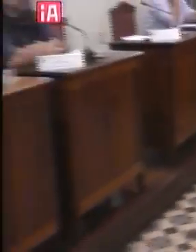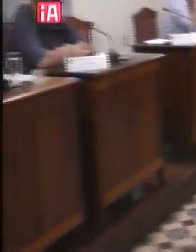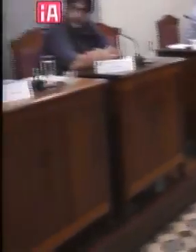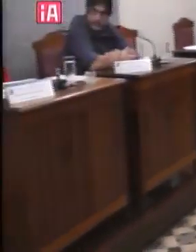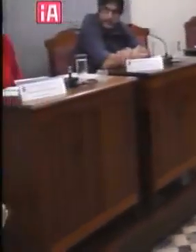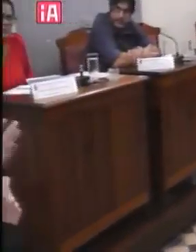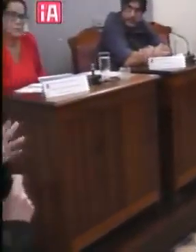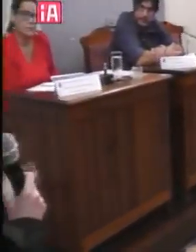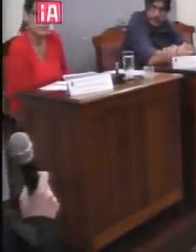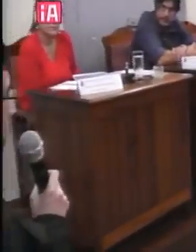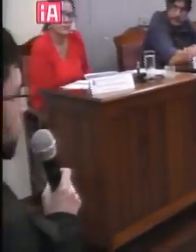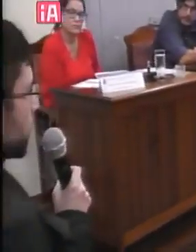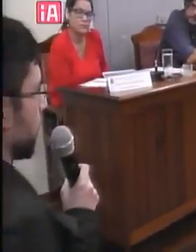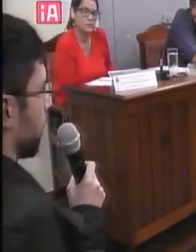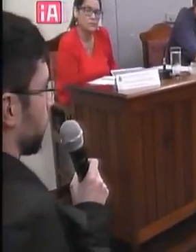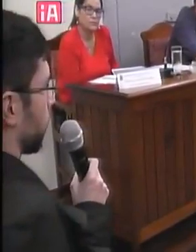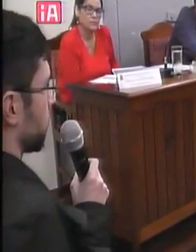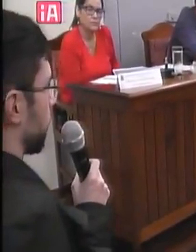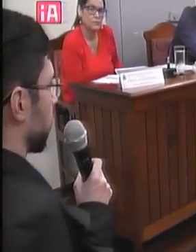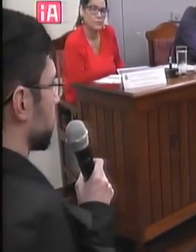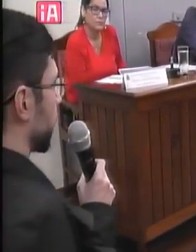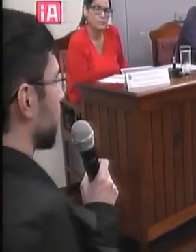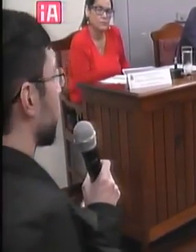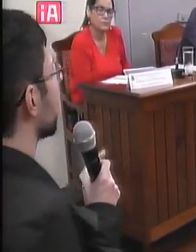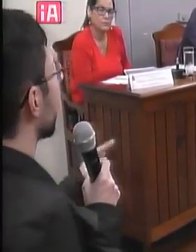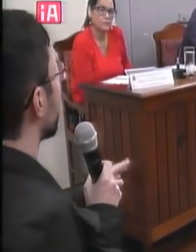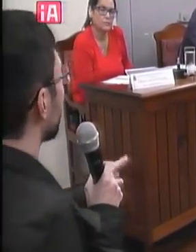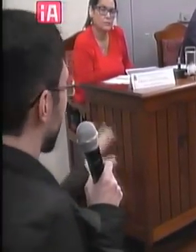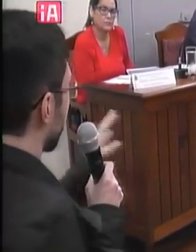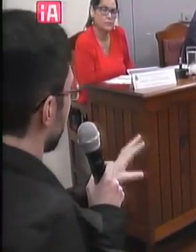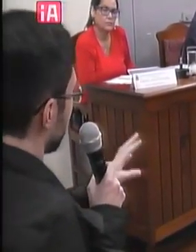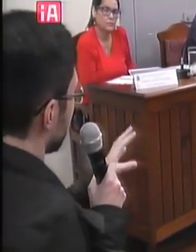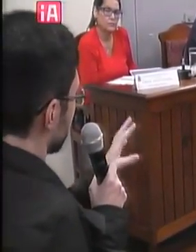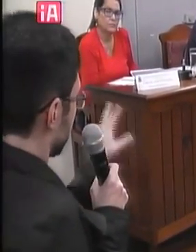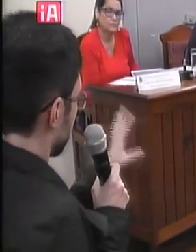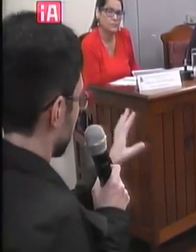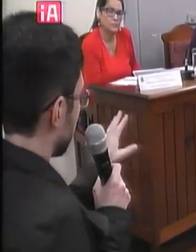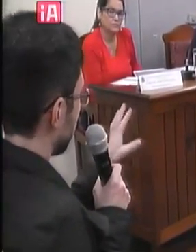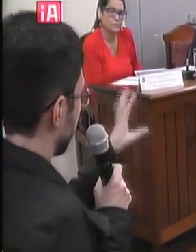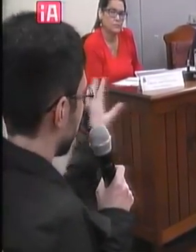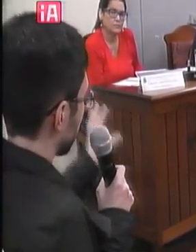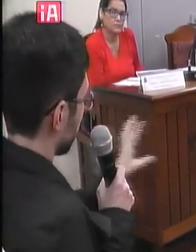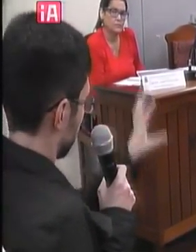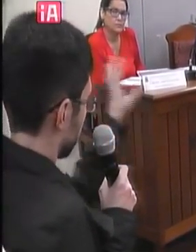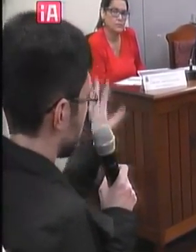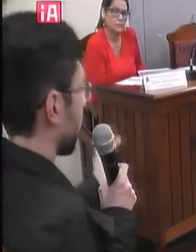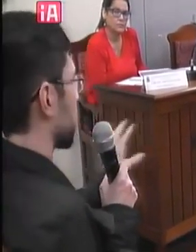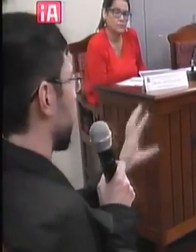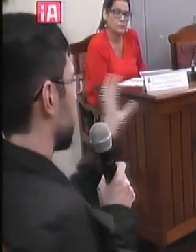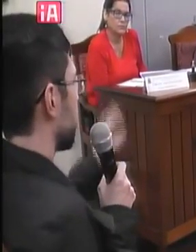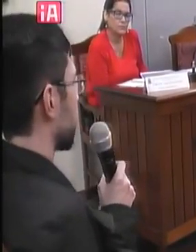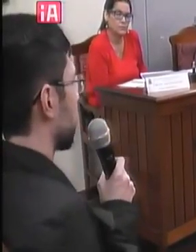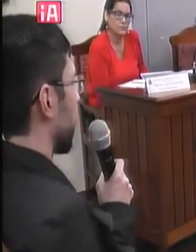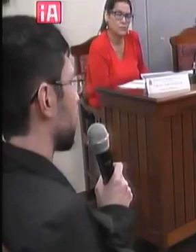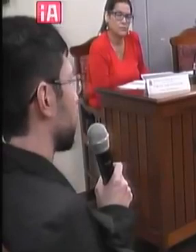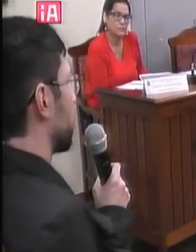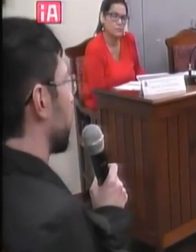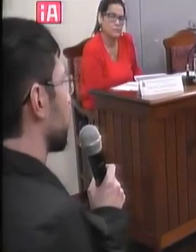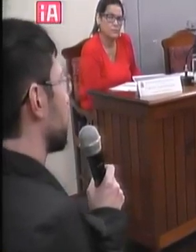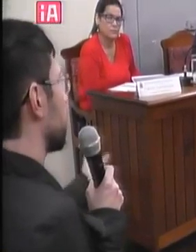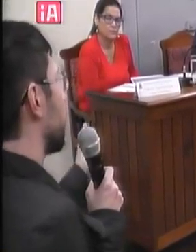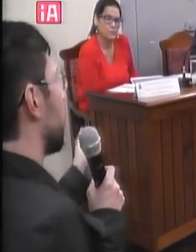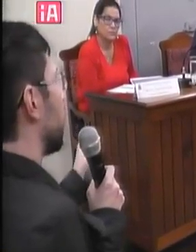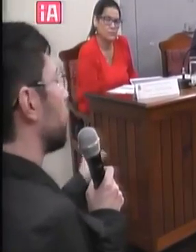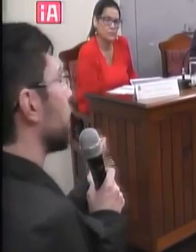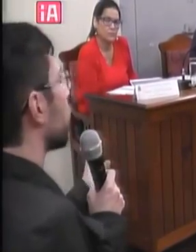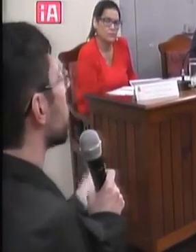devia, né, de intimações para nós pagarmos, foi de aproximadamente, chegou na meta que as planilhas calcularam, que foi por